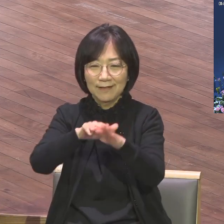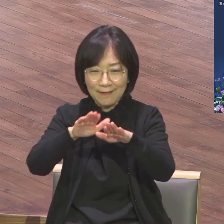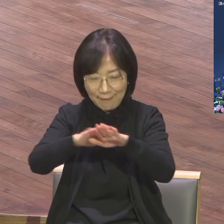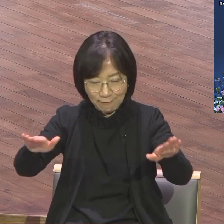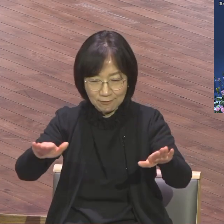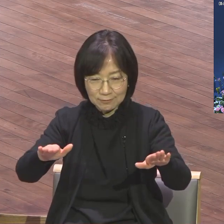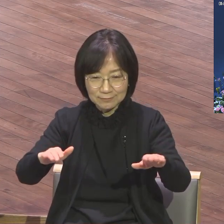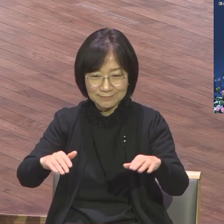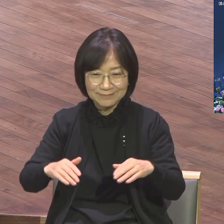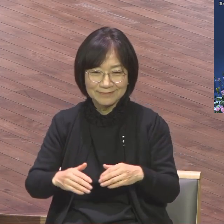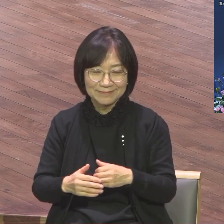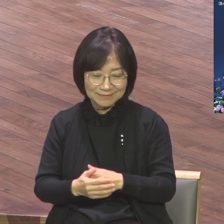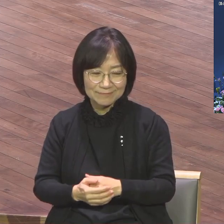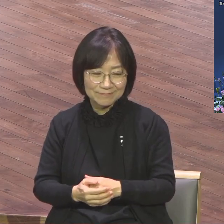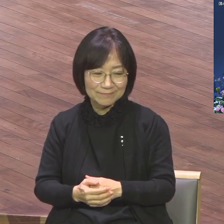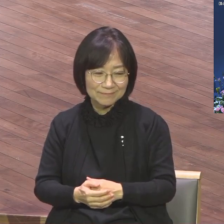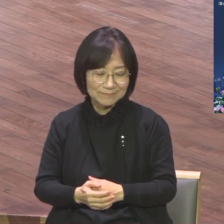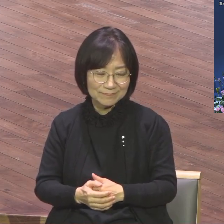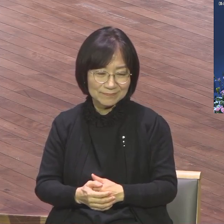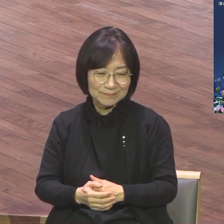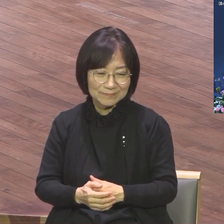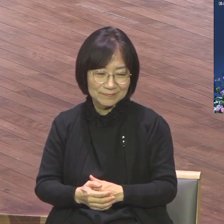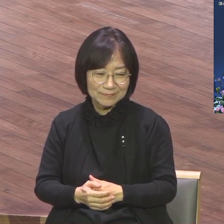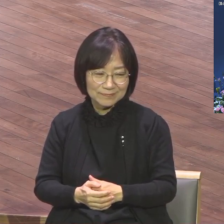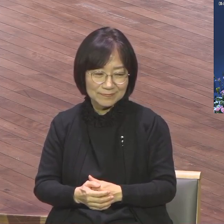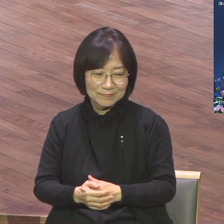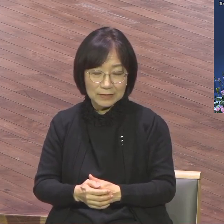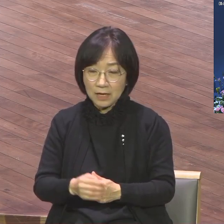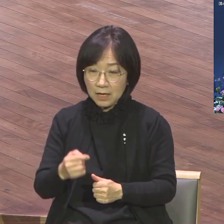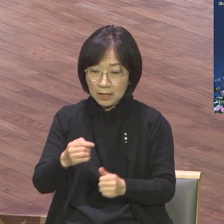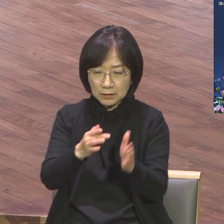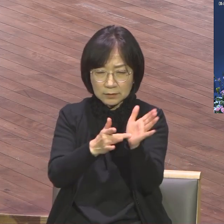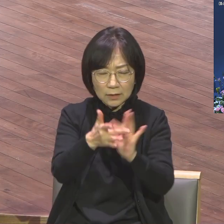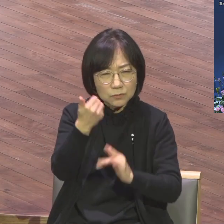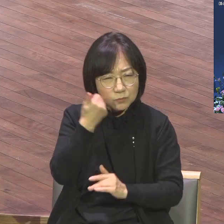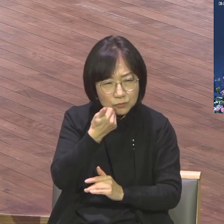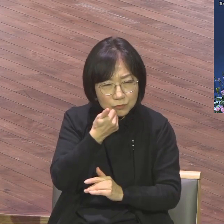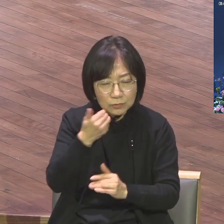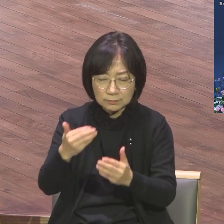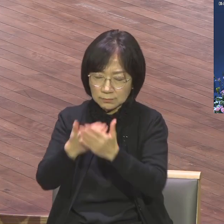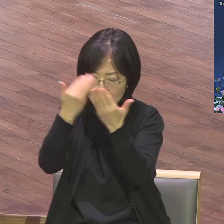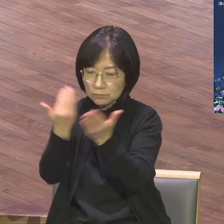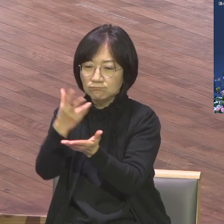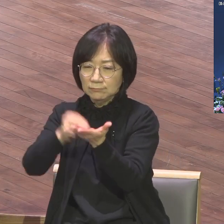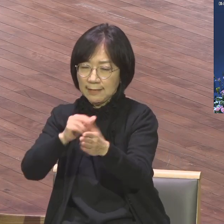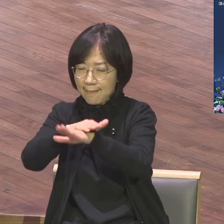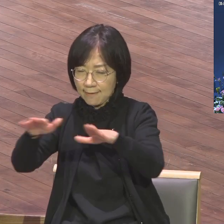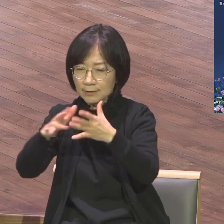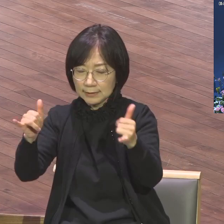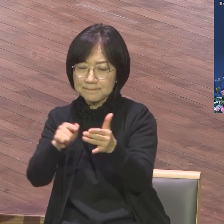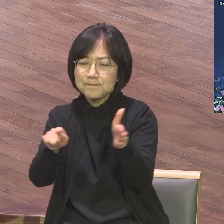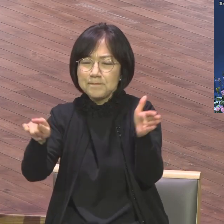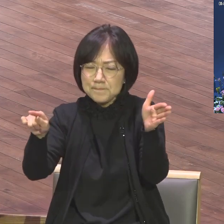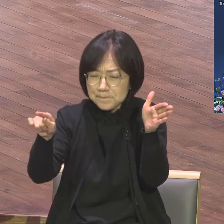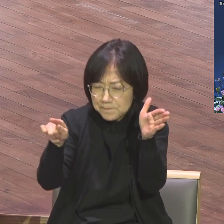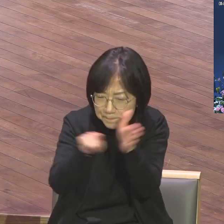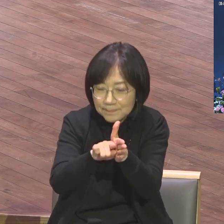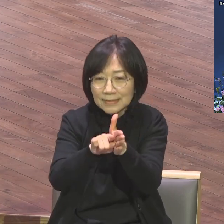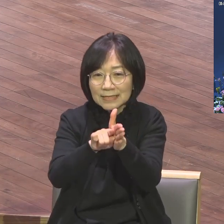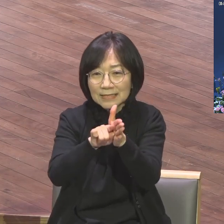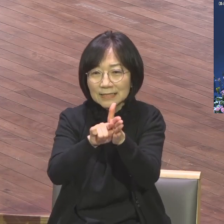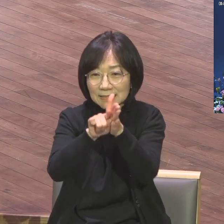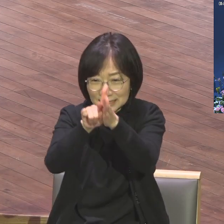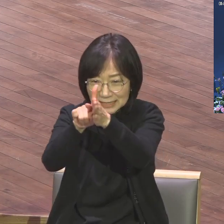문제 해결자라니까. 모든 문제 해결자 됨을 믿는 믿음. 이걸 성경이 강조하고 있는